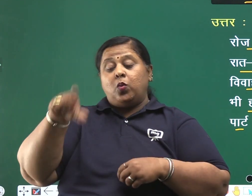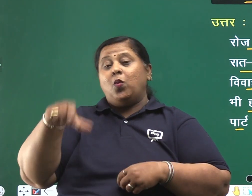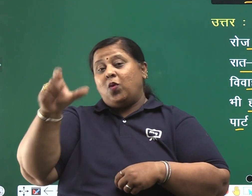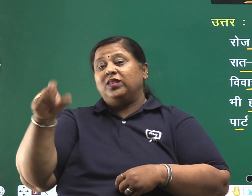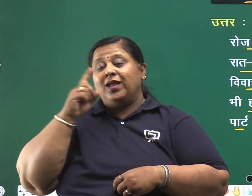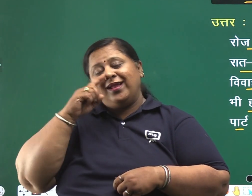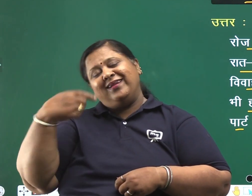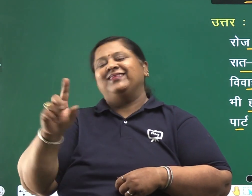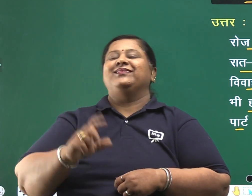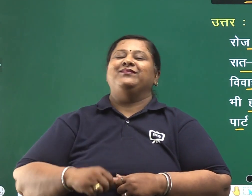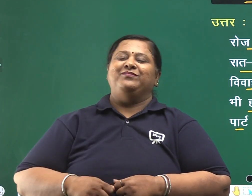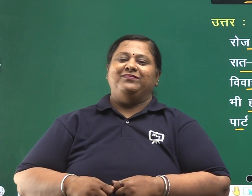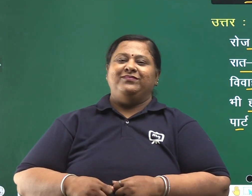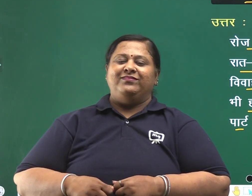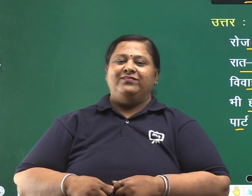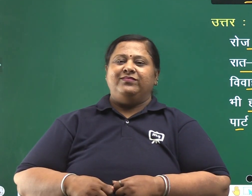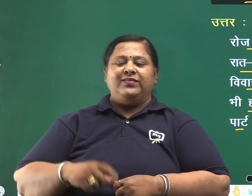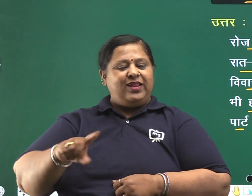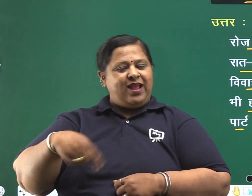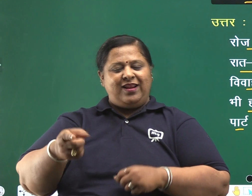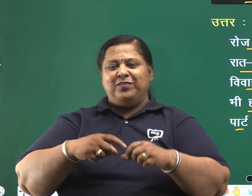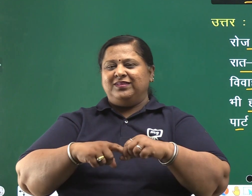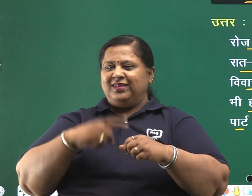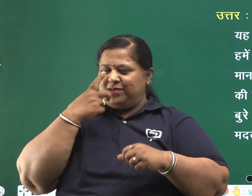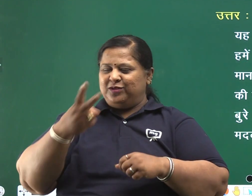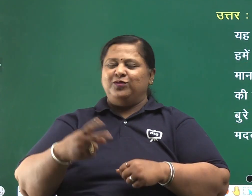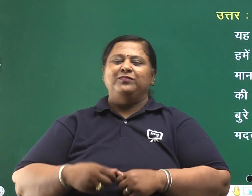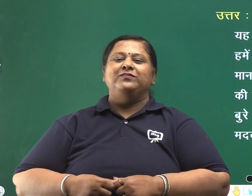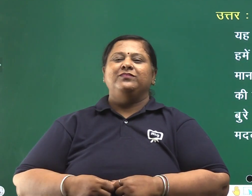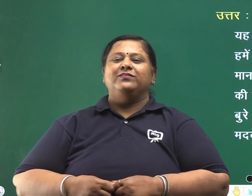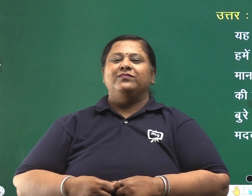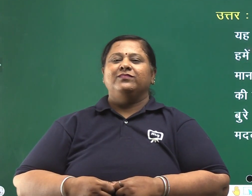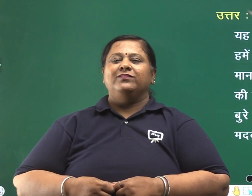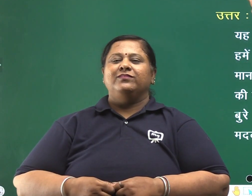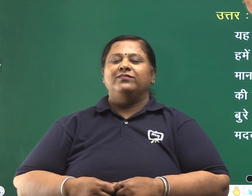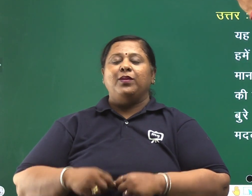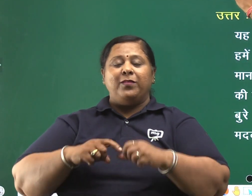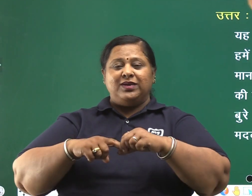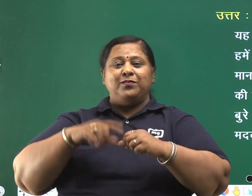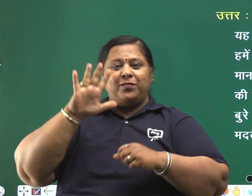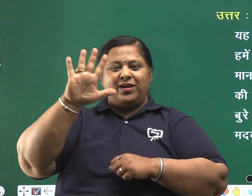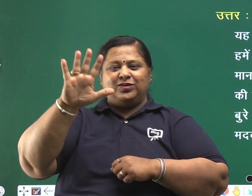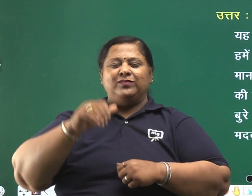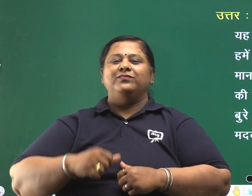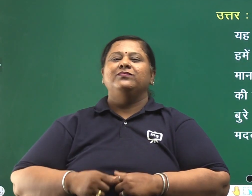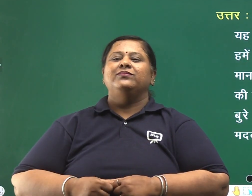औरतें ही करती थी। आगे का प्रश्न देखते हैं बच्चों। प्रश्न 5,